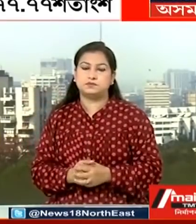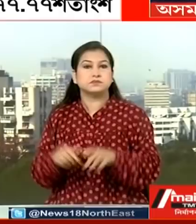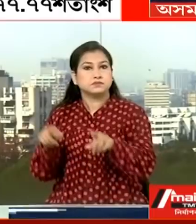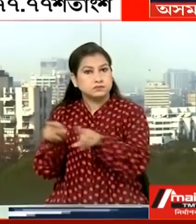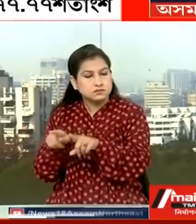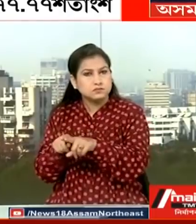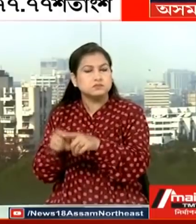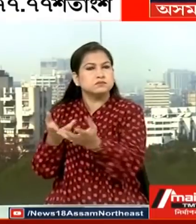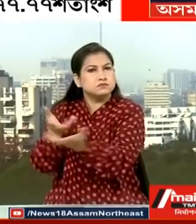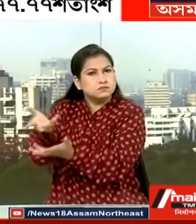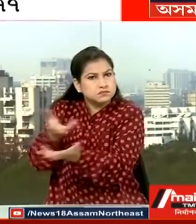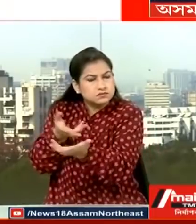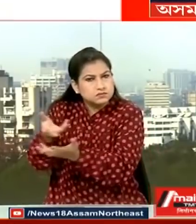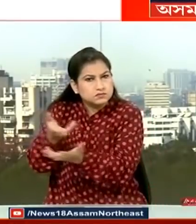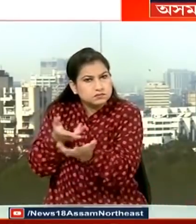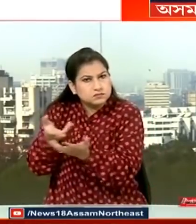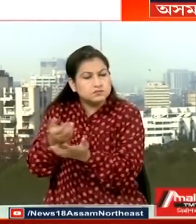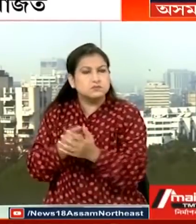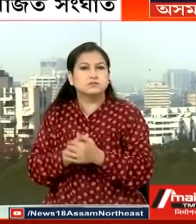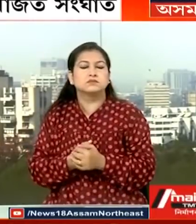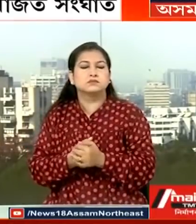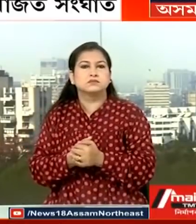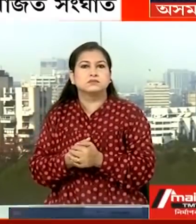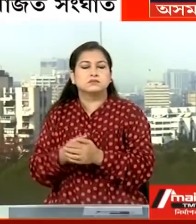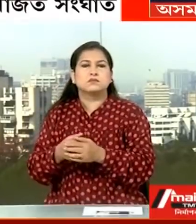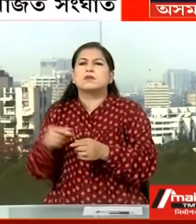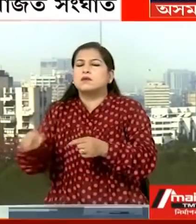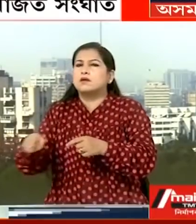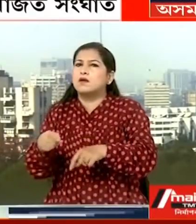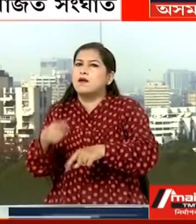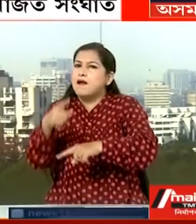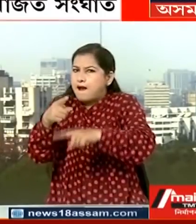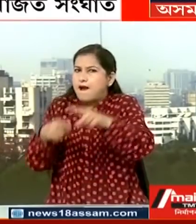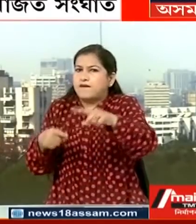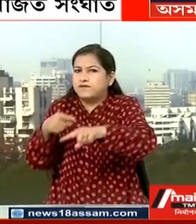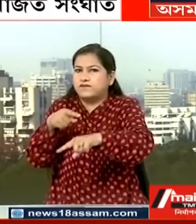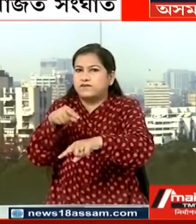शून्यकाल स्पेशल मेंशन आधे घंटे के लिए होगा।